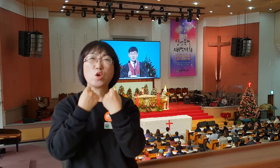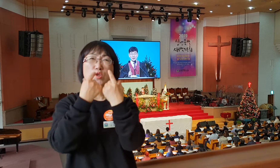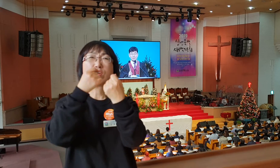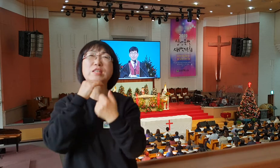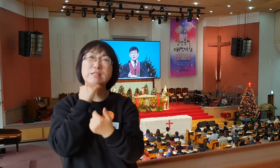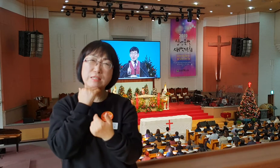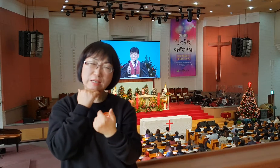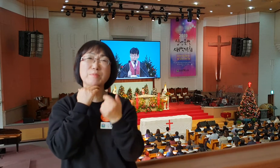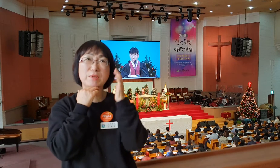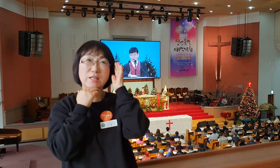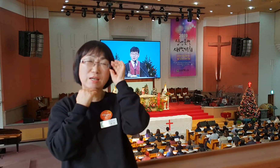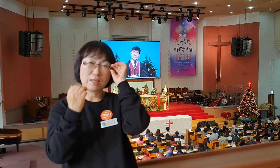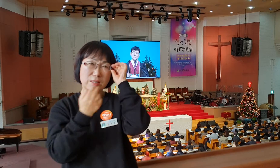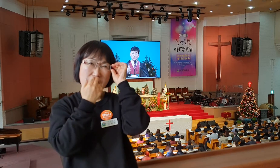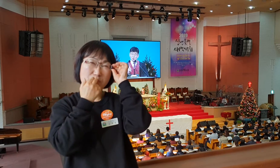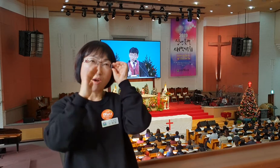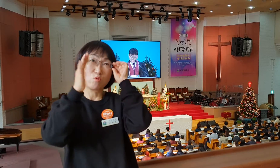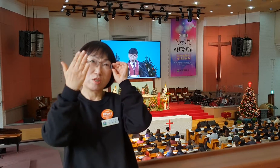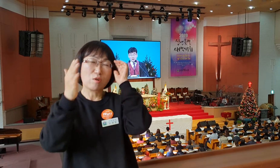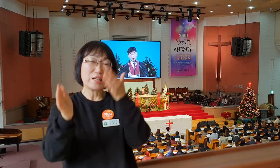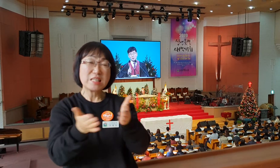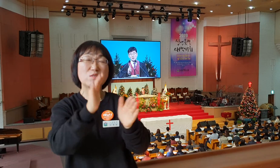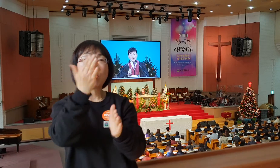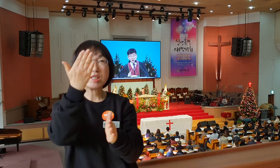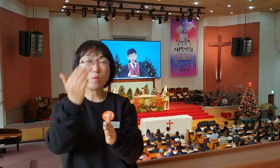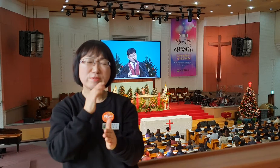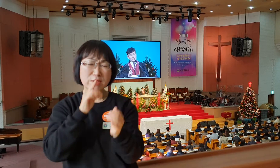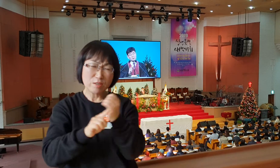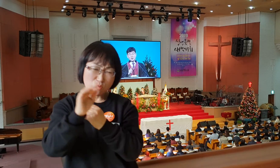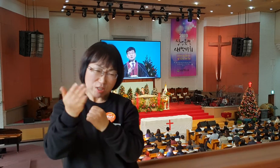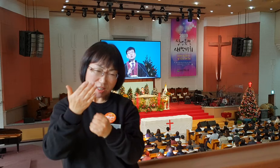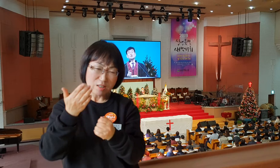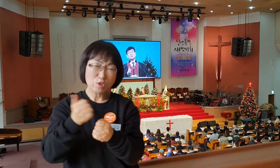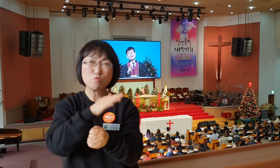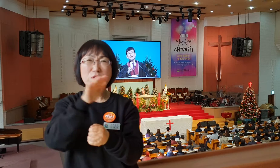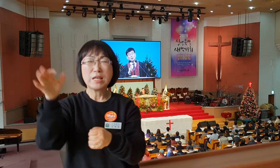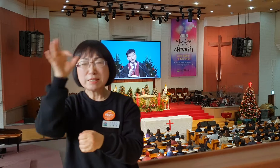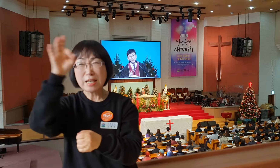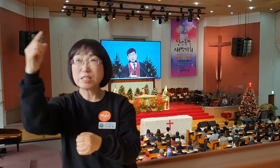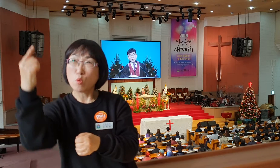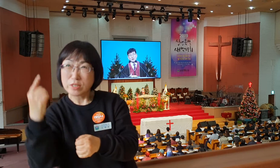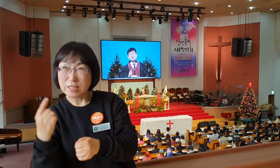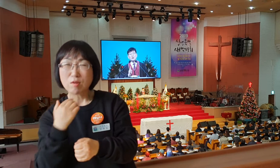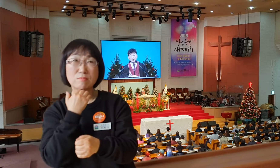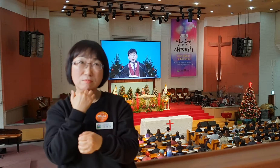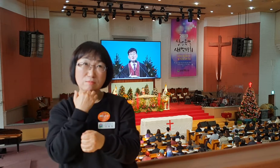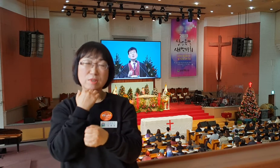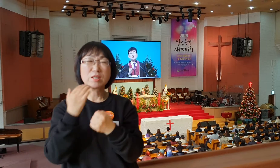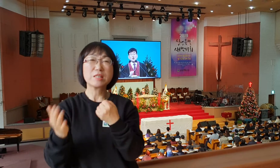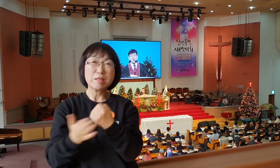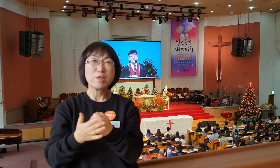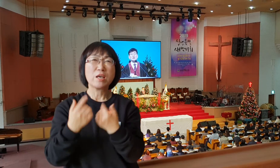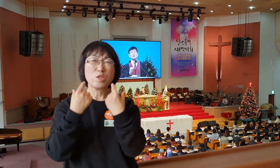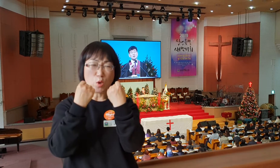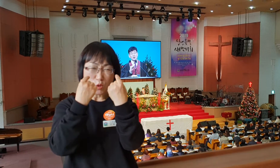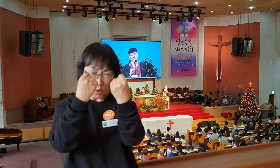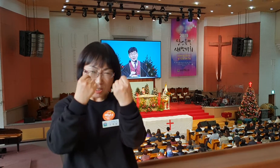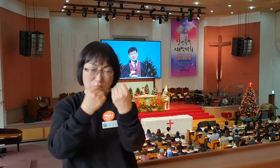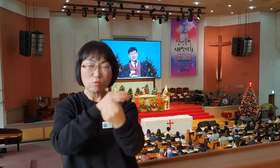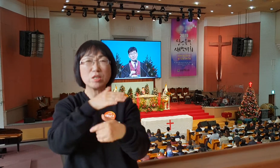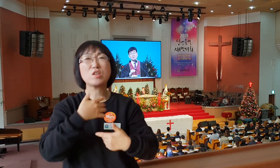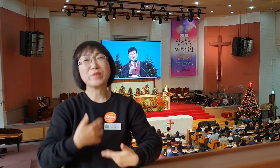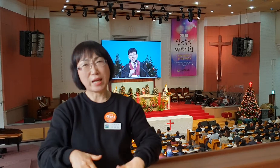기다립니다 생명 되시고 길 되시고 진리 되신 분이 우리를 찾아온다고 믿어요 그러니 뭐요? 여전히